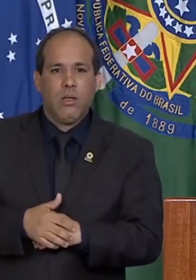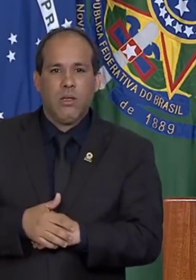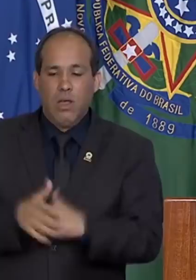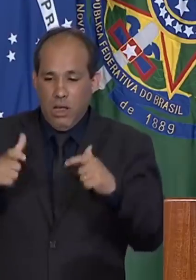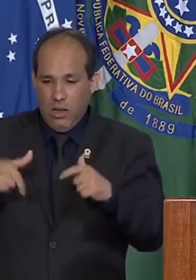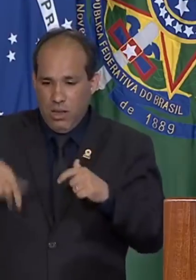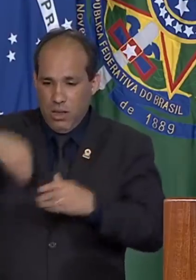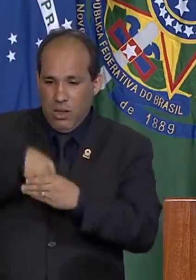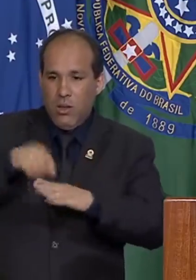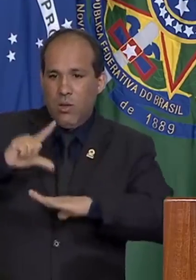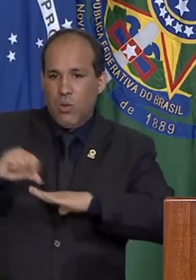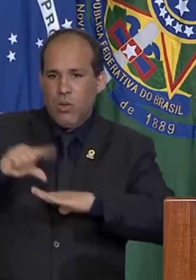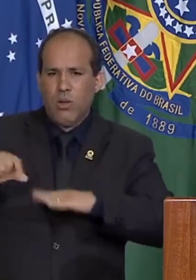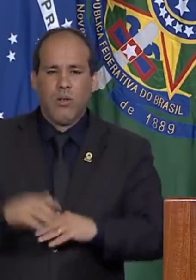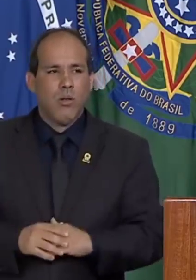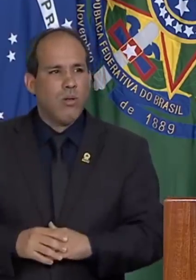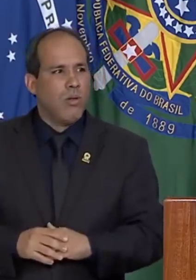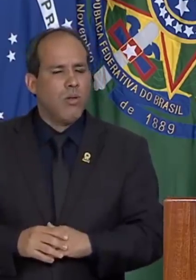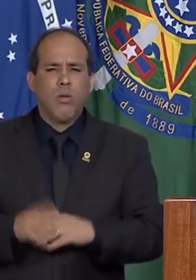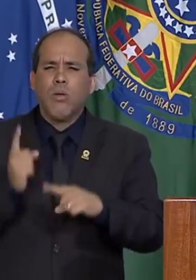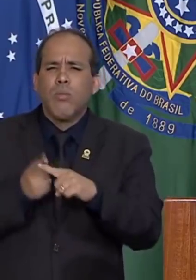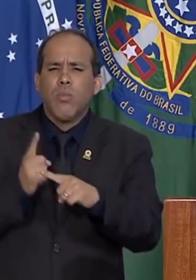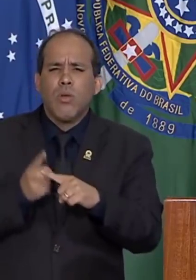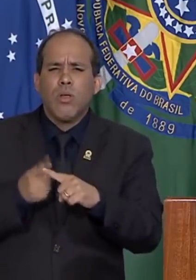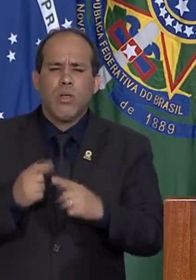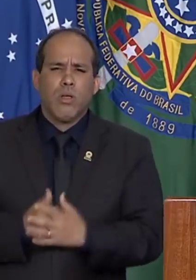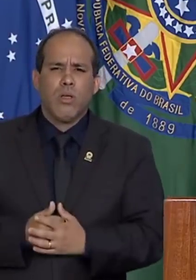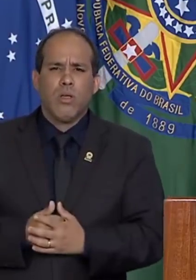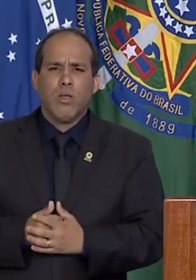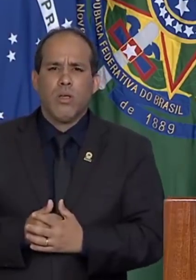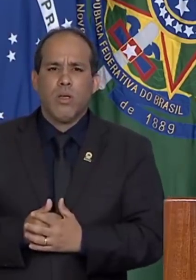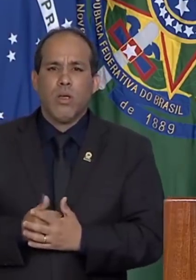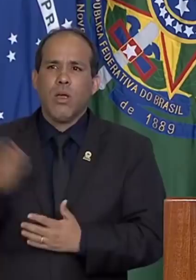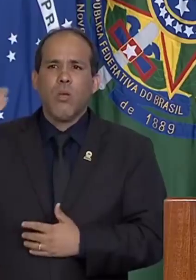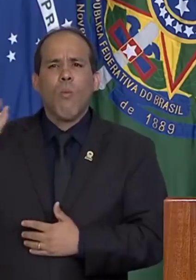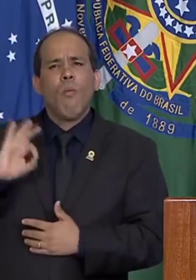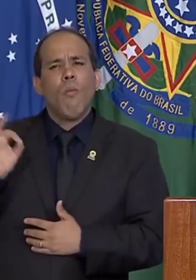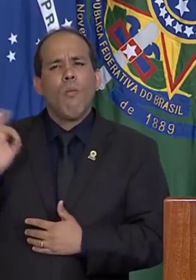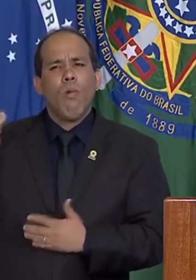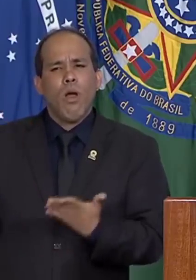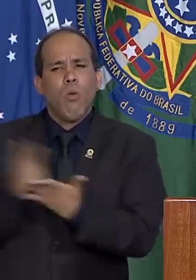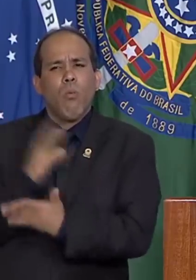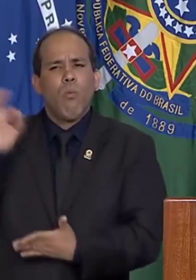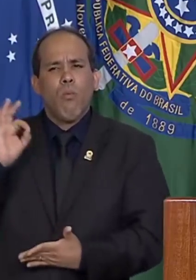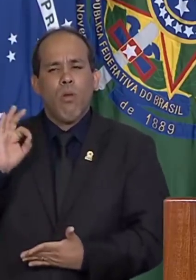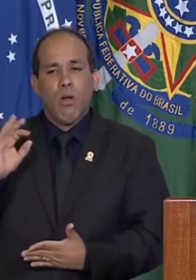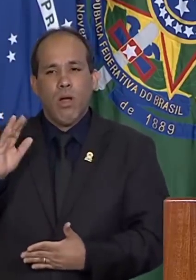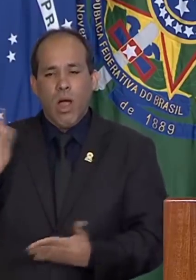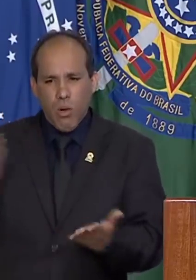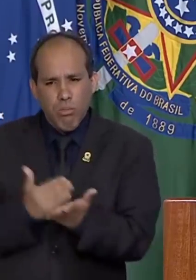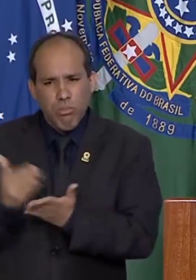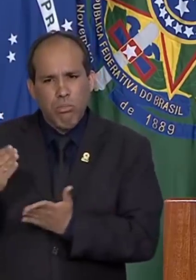nesse local. Agora, por que isso vem acontecendo? Que, pelo que tudo indica, né, não acontecia em governos anteriores.